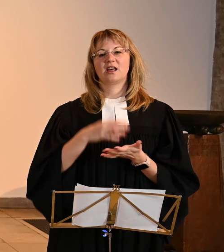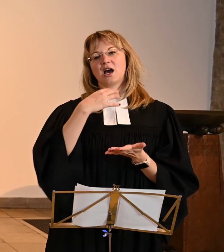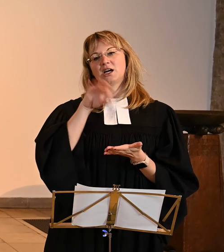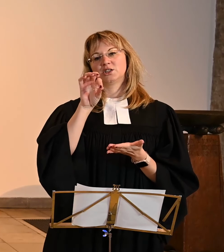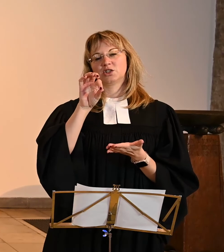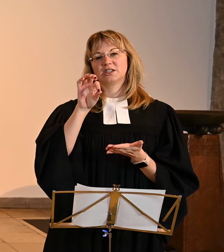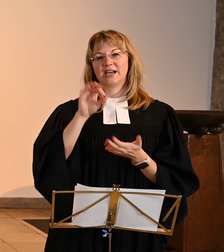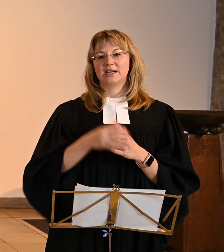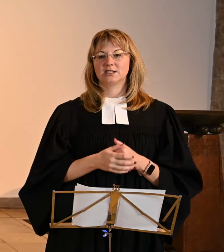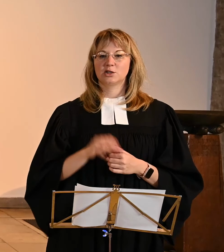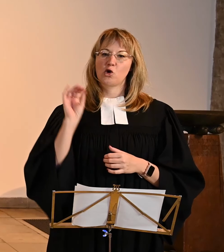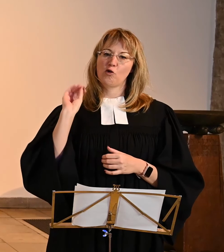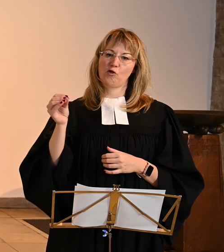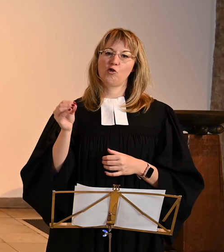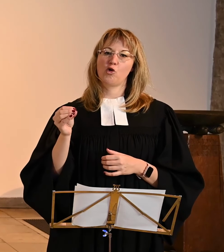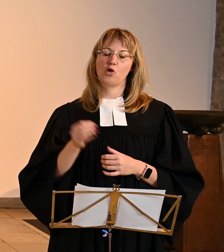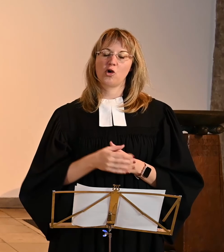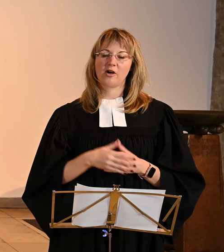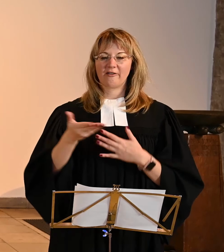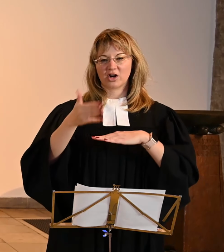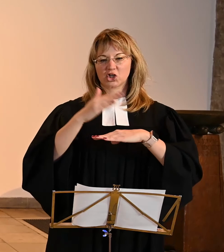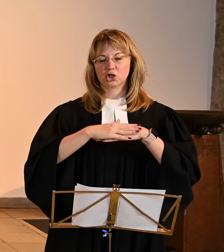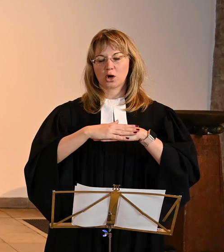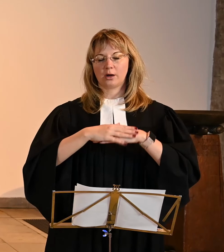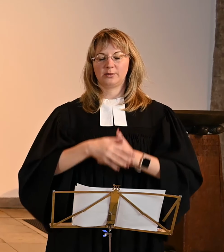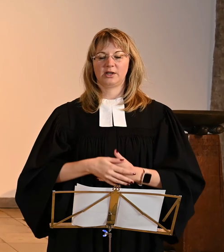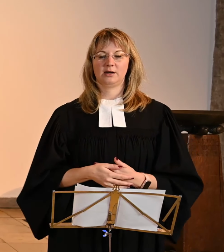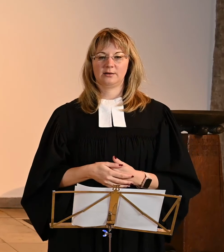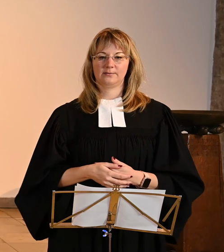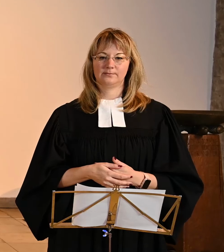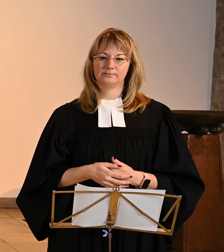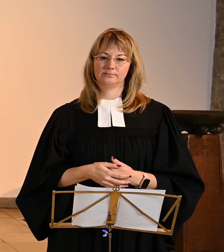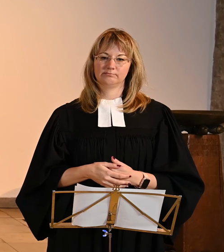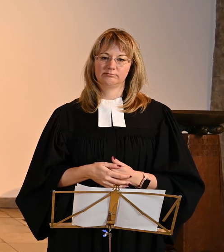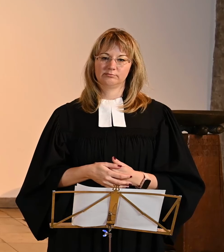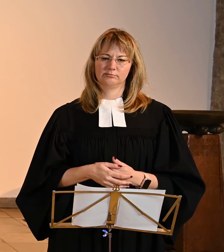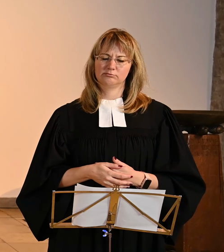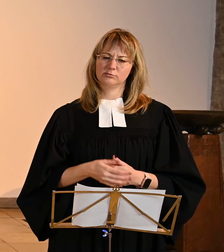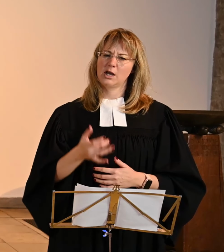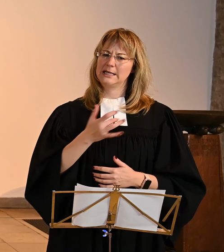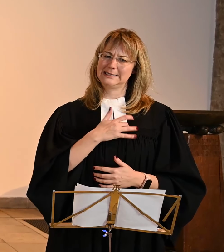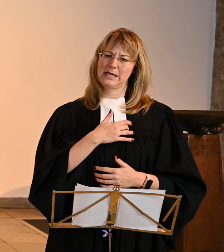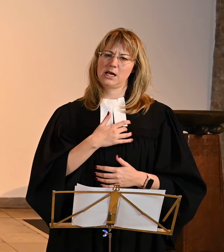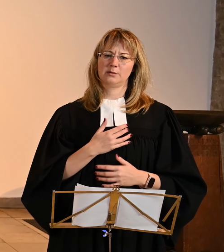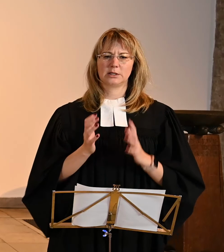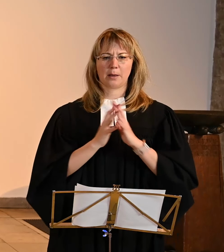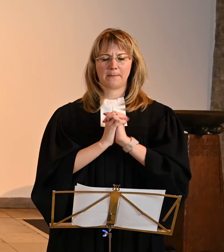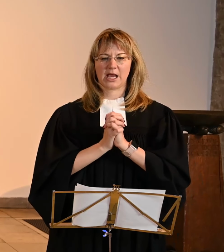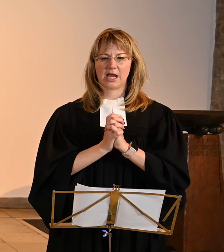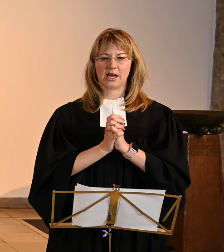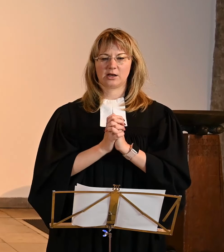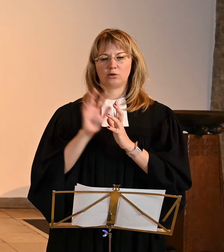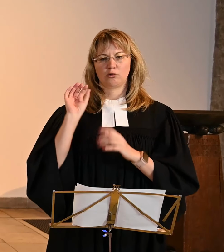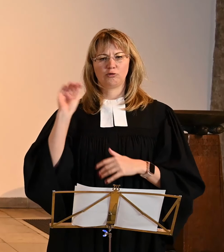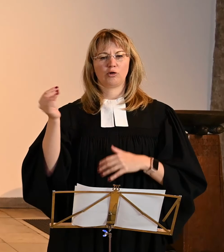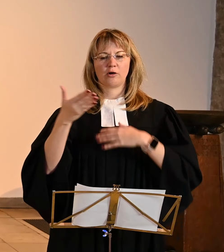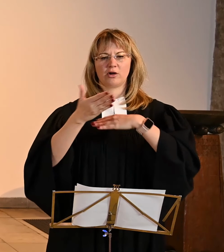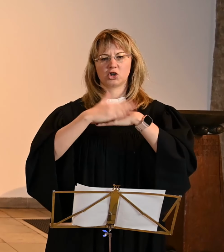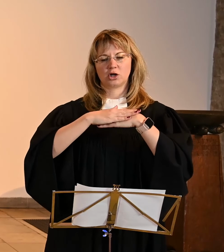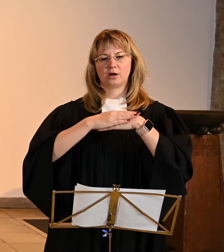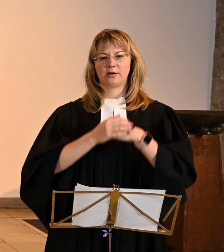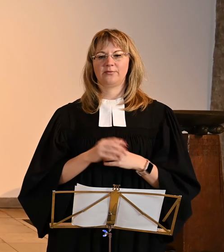Tage und Wochen im persönlichen Gedenken ein Licht anzünden. Wir legen später die